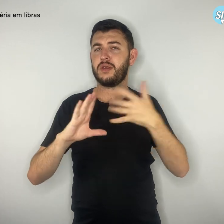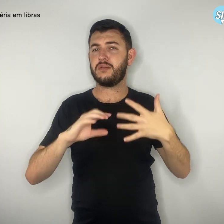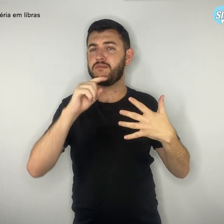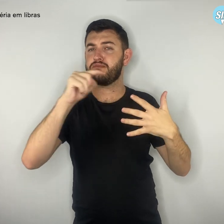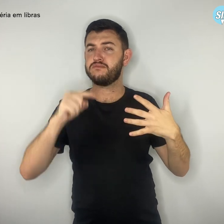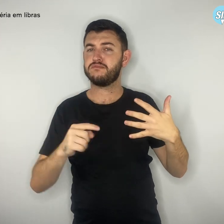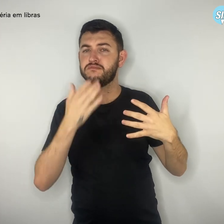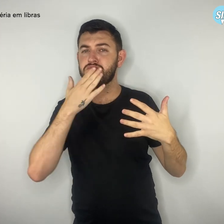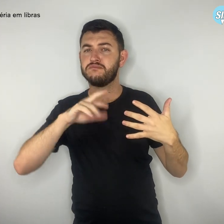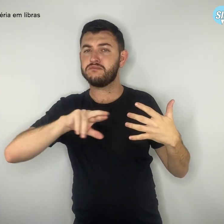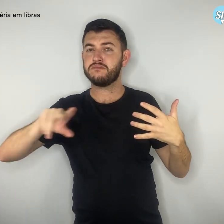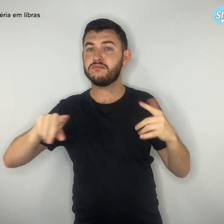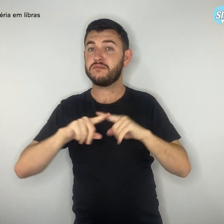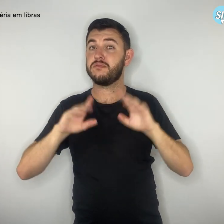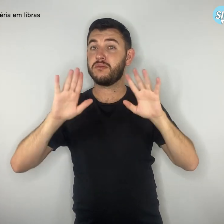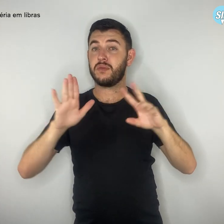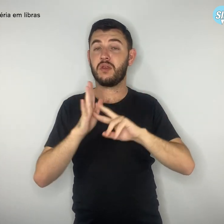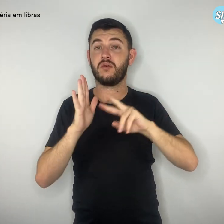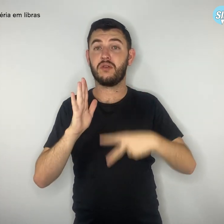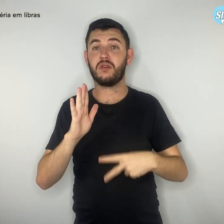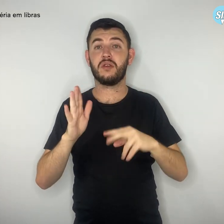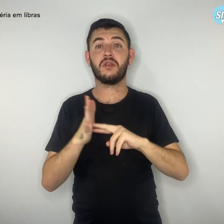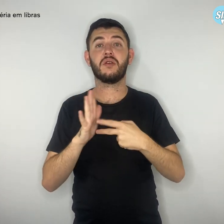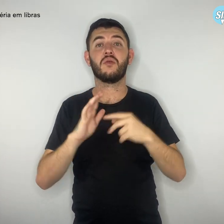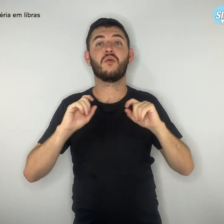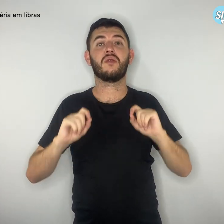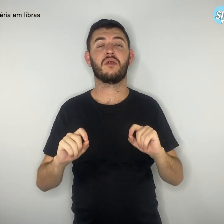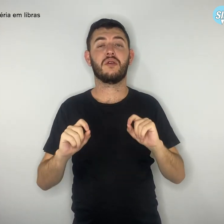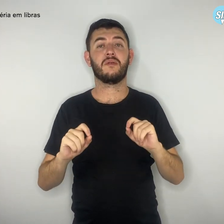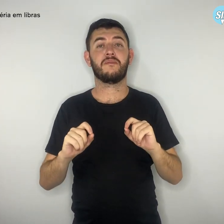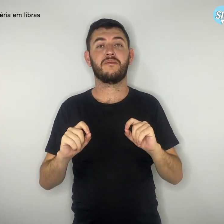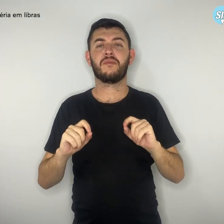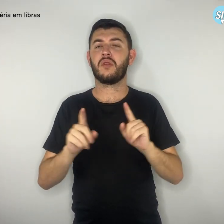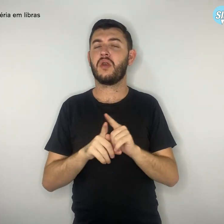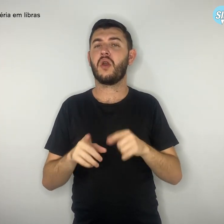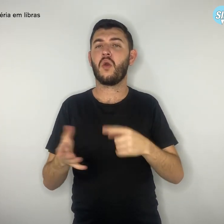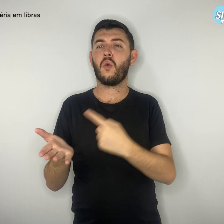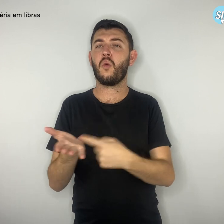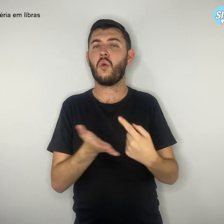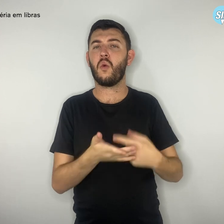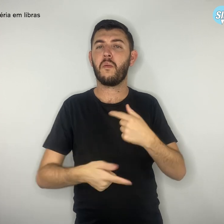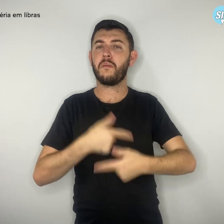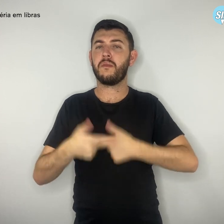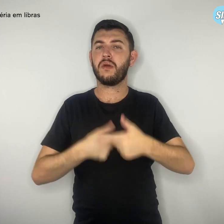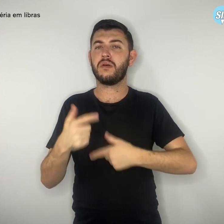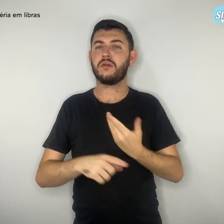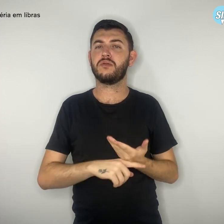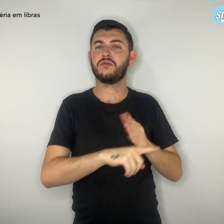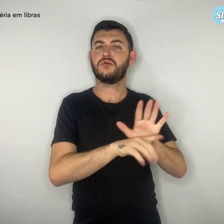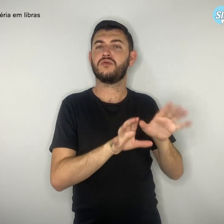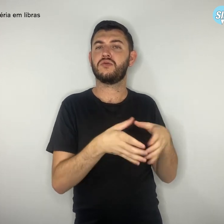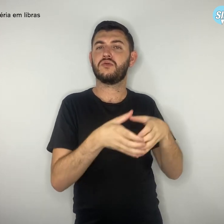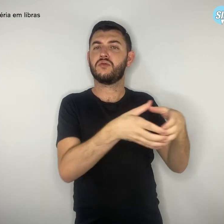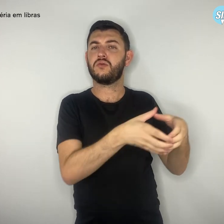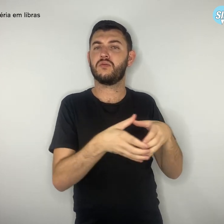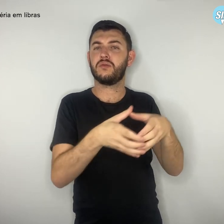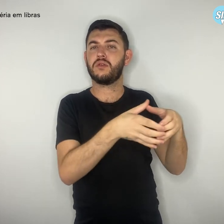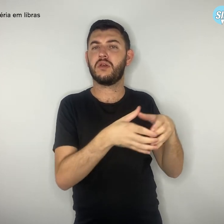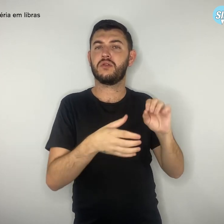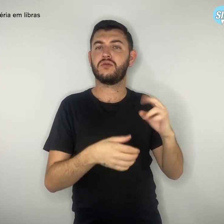em vários outros aspectos. Os sindicatos são fontes de cooperação e de comunidade